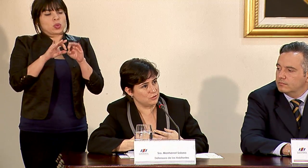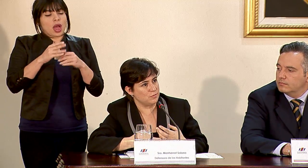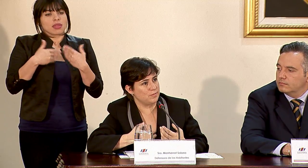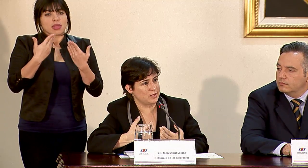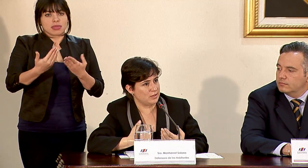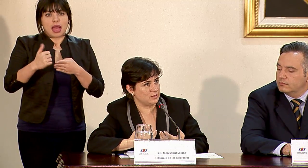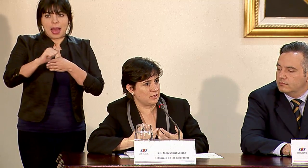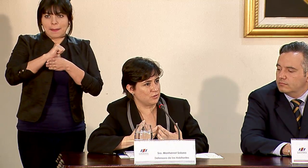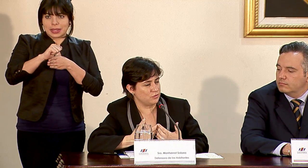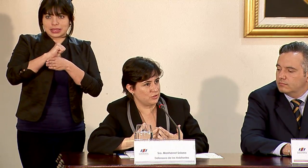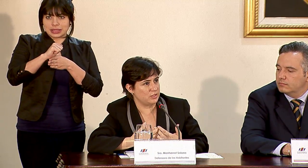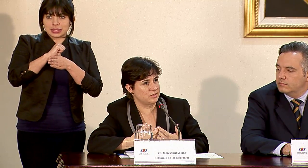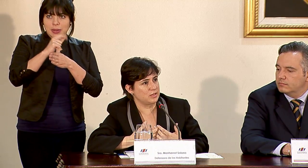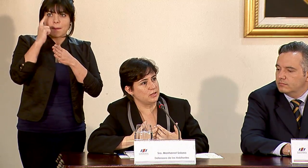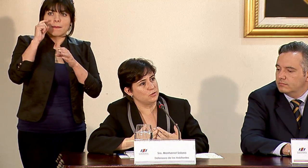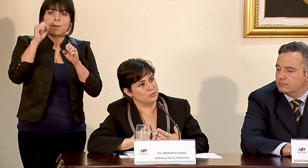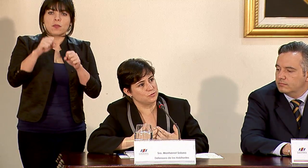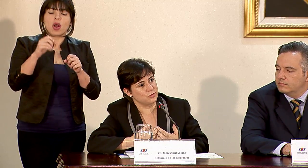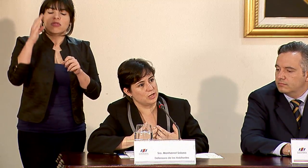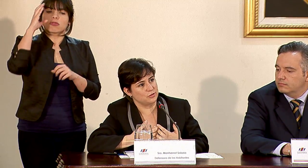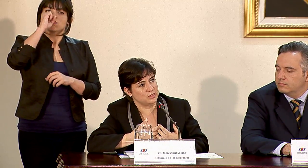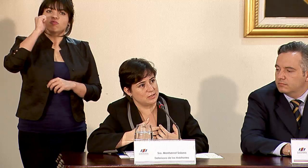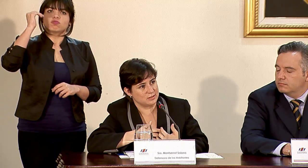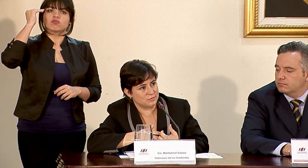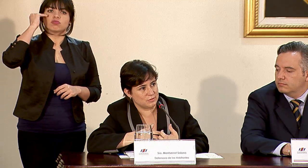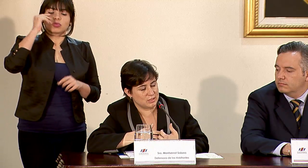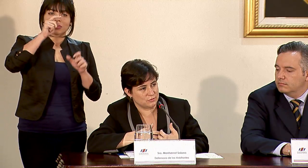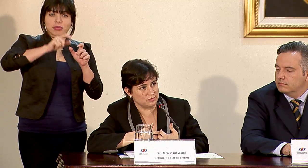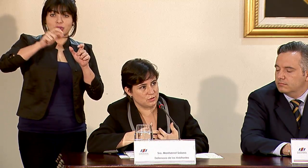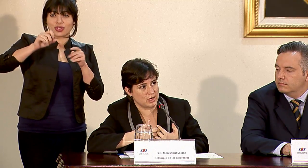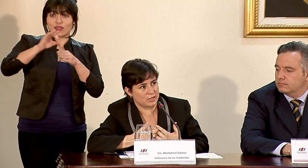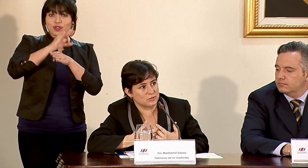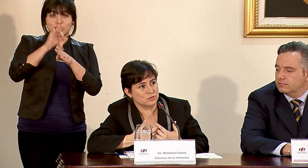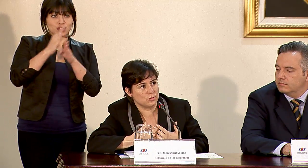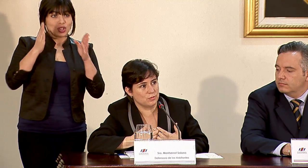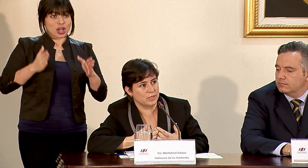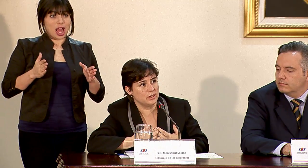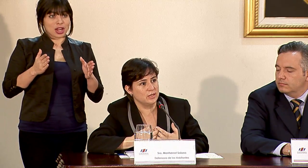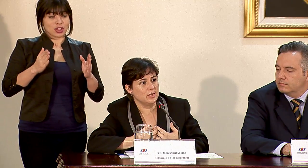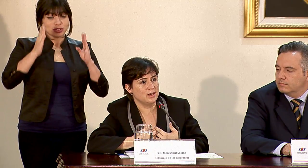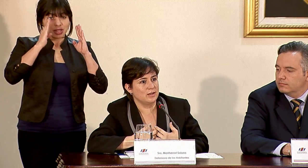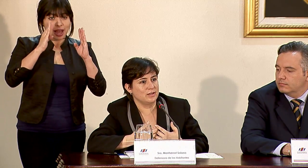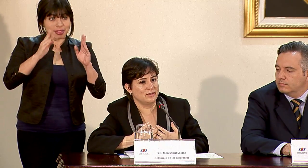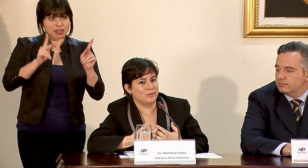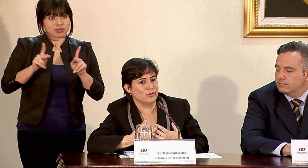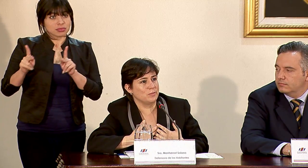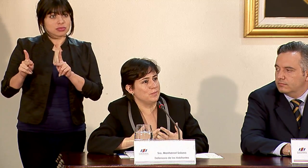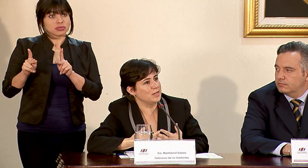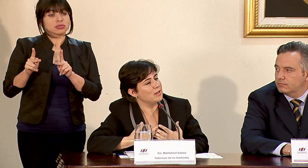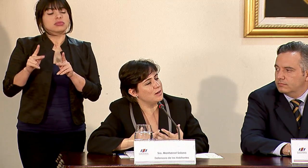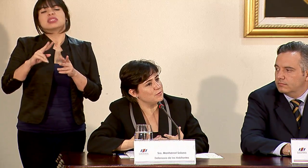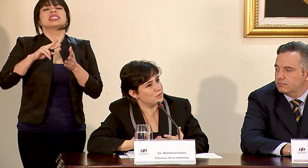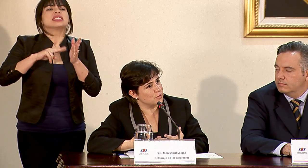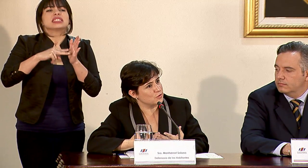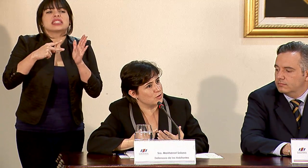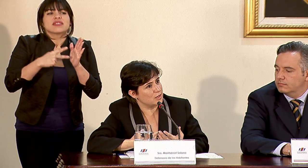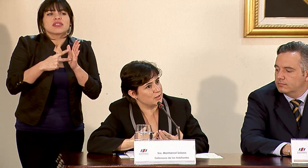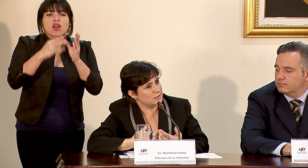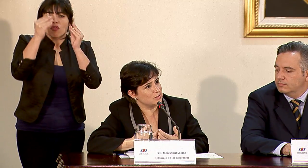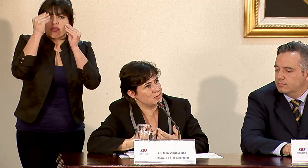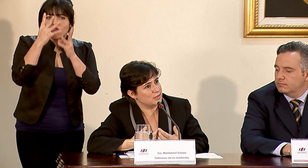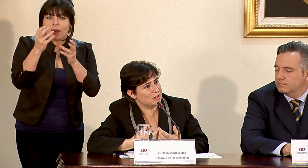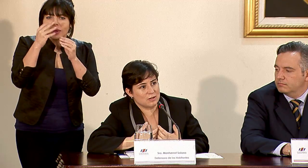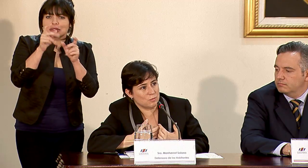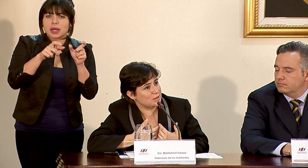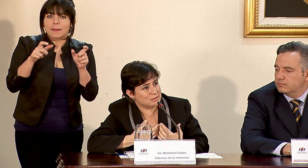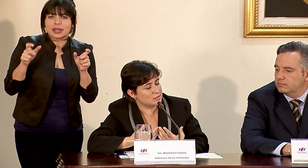capacitación, para hacer conciencia en los funcionarios y las funcionarias sobre lo que implica darle información a la